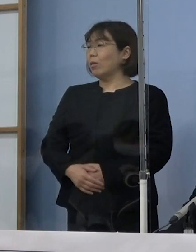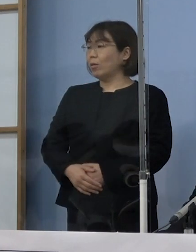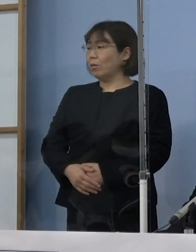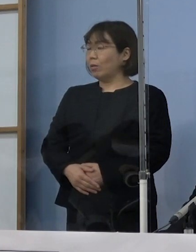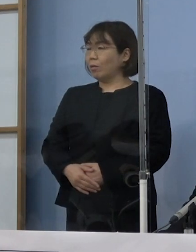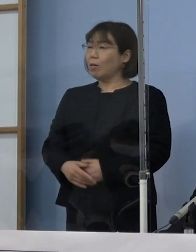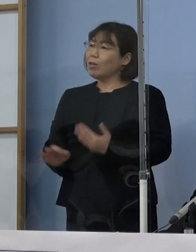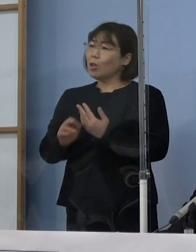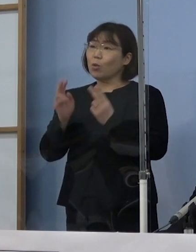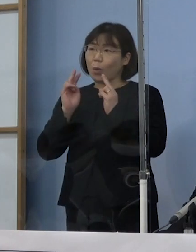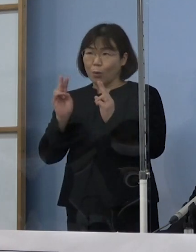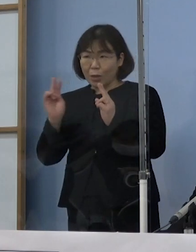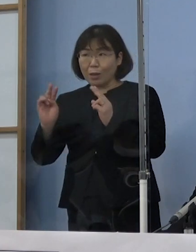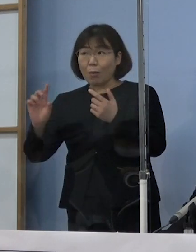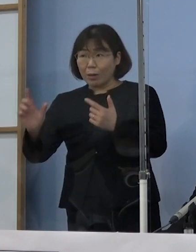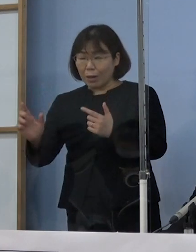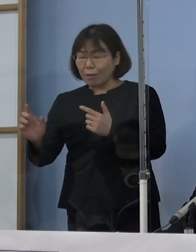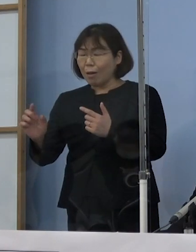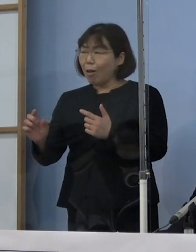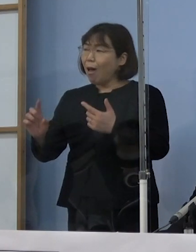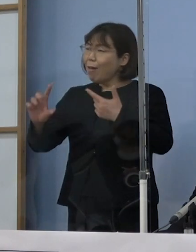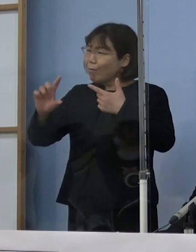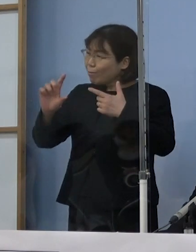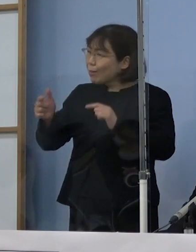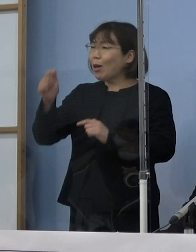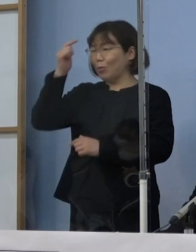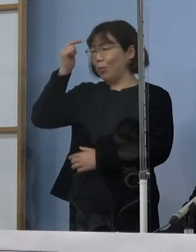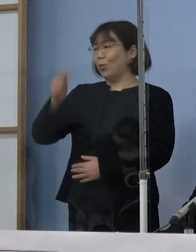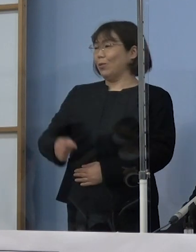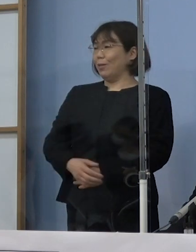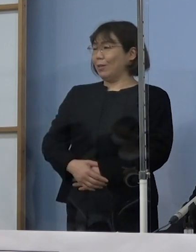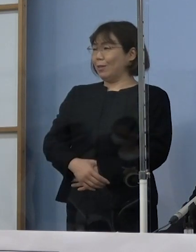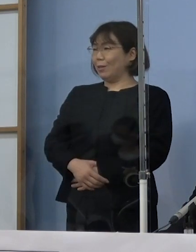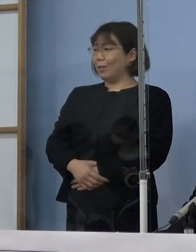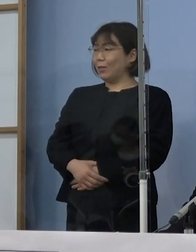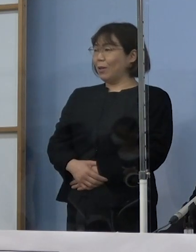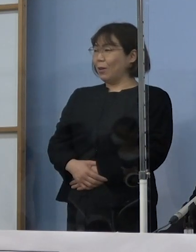じゃ歌とかでも ない？ではないと思いますね。はい、